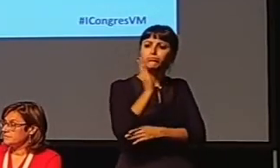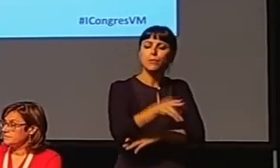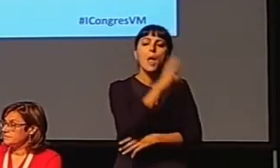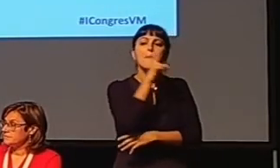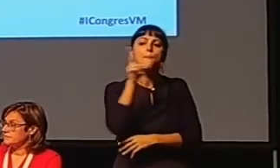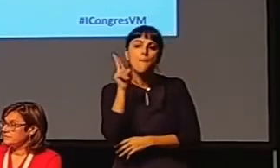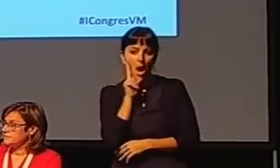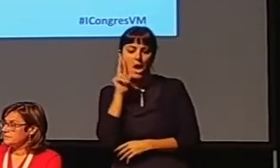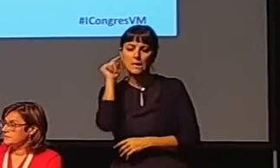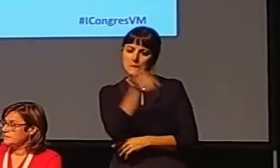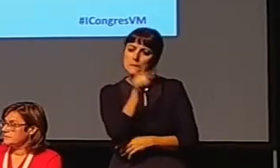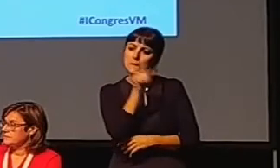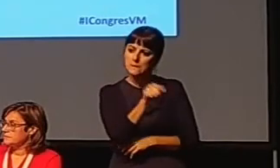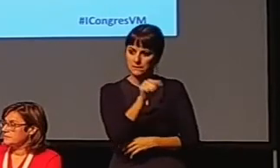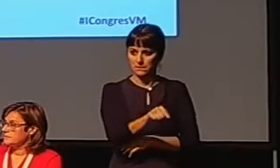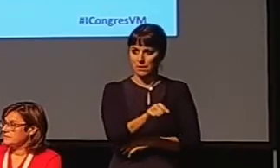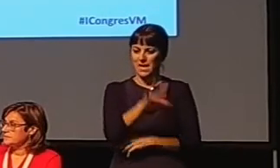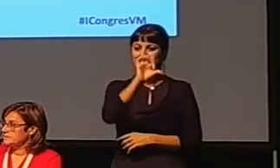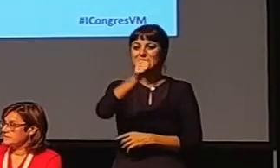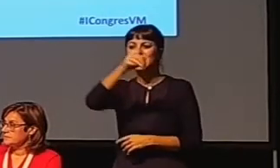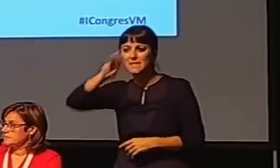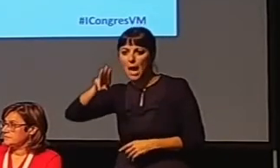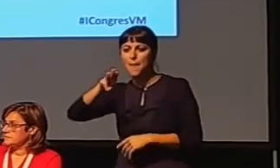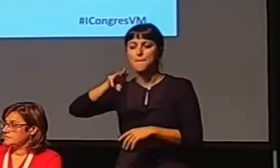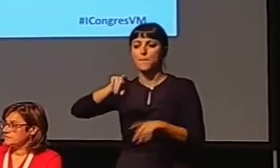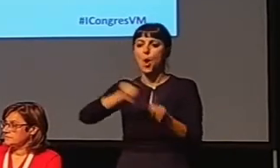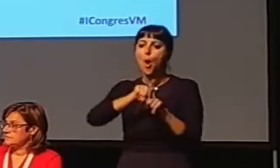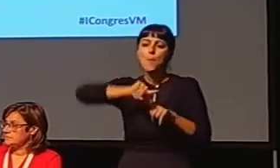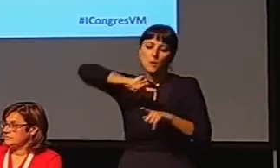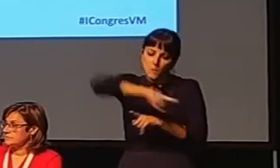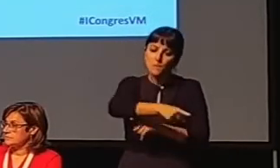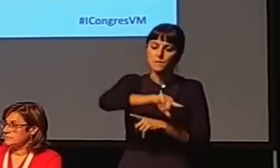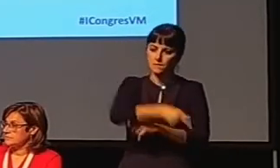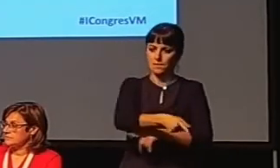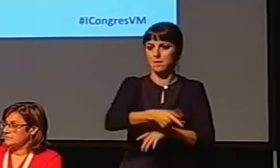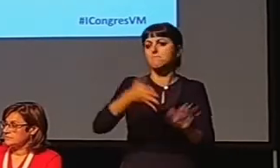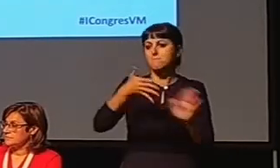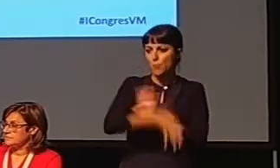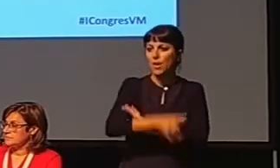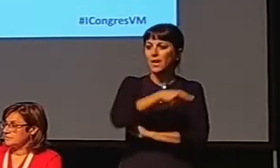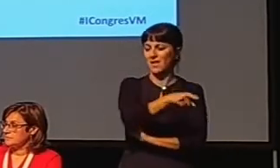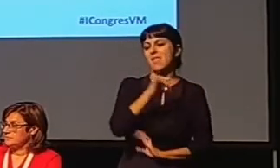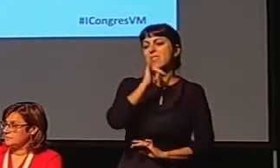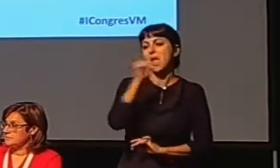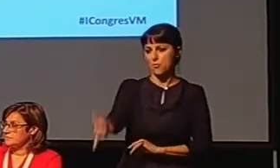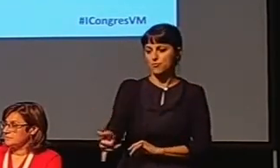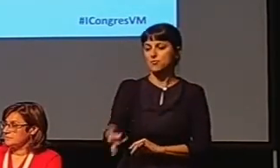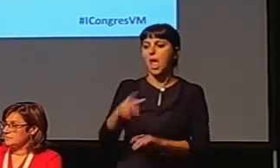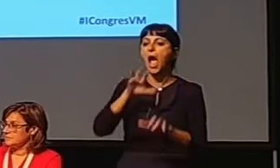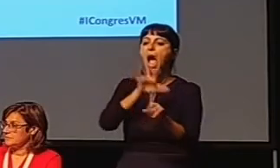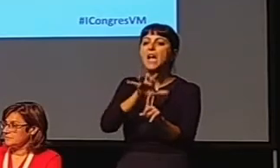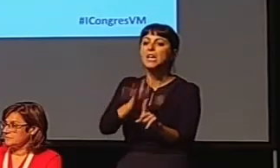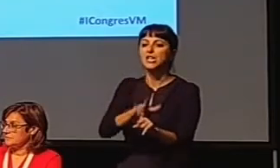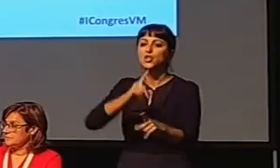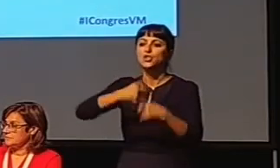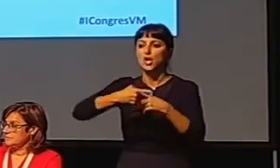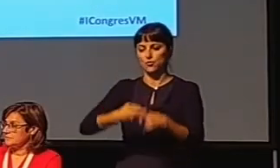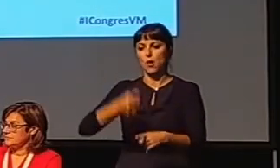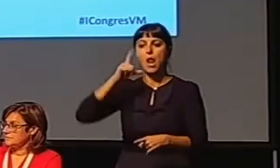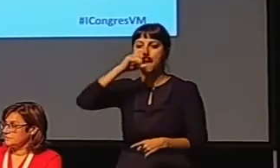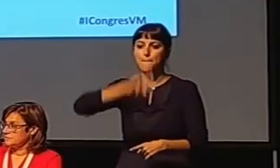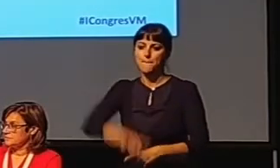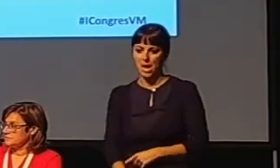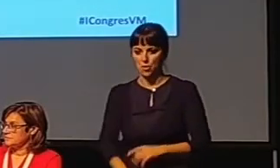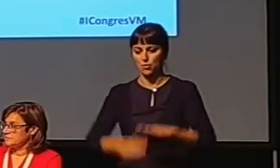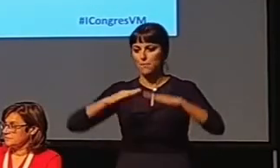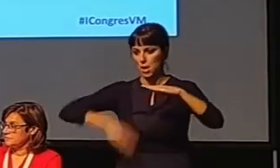el SAP com a mesura coercitiva quan es denuncien les agressions sexuals a les menors. Stop. O sigui,